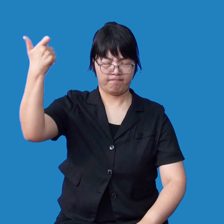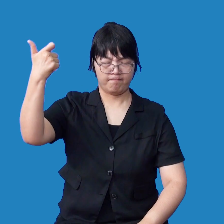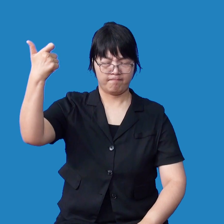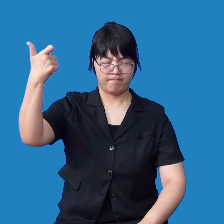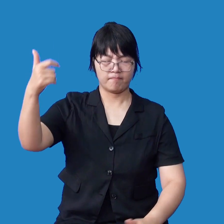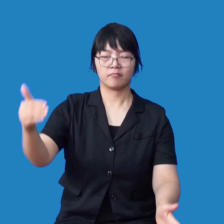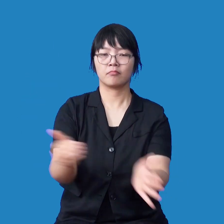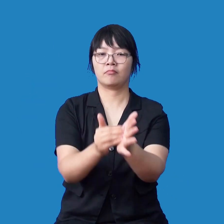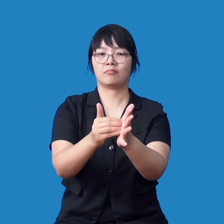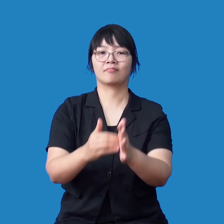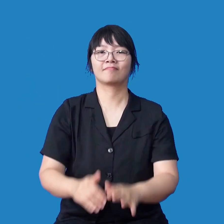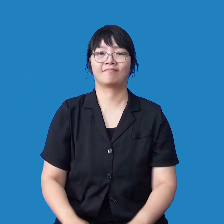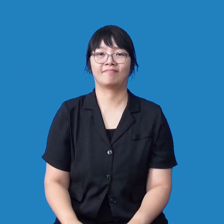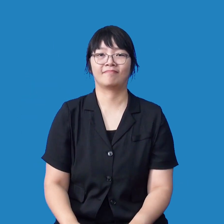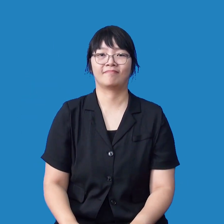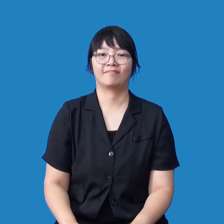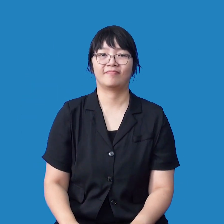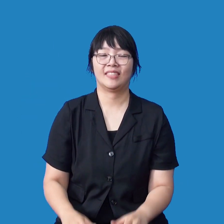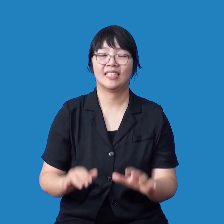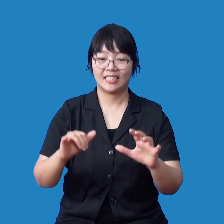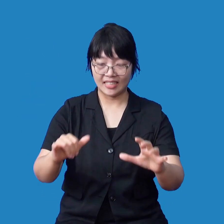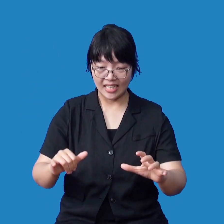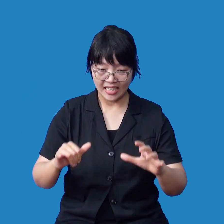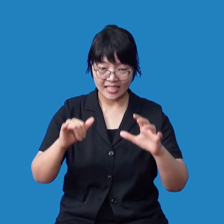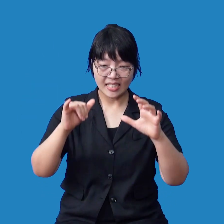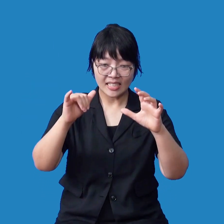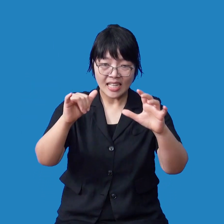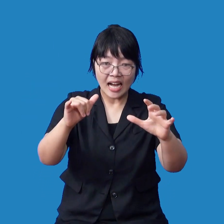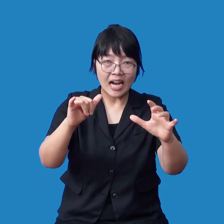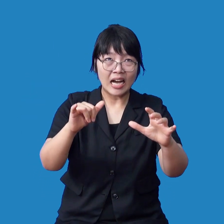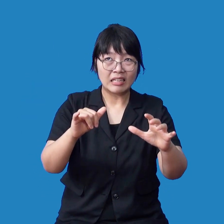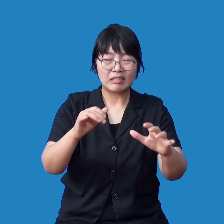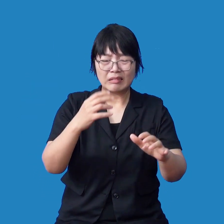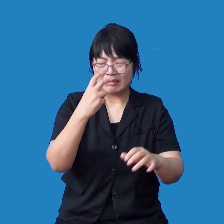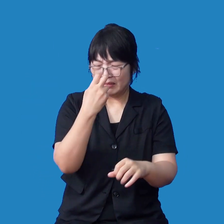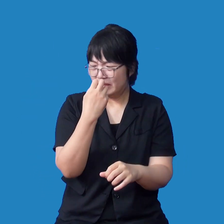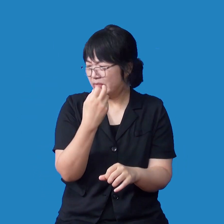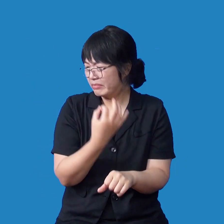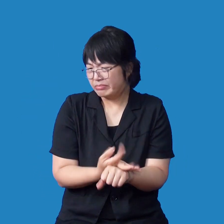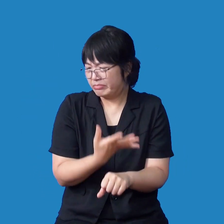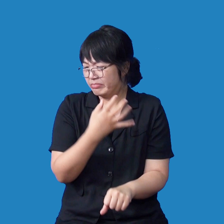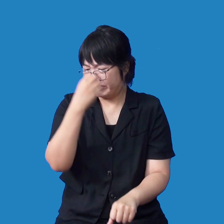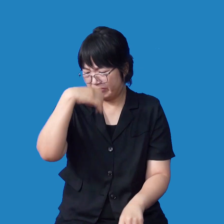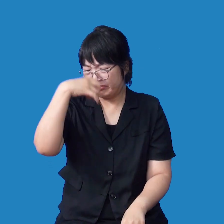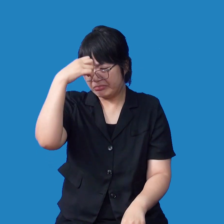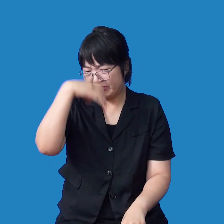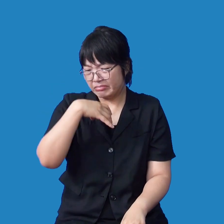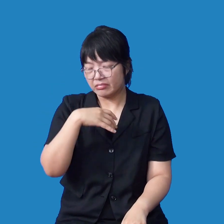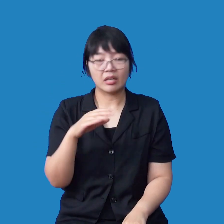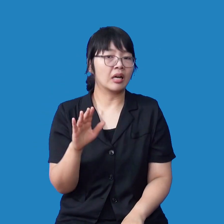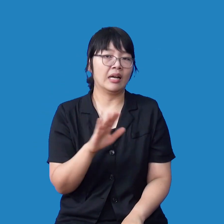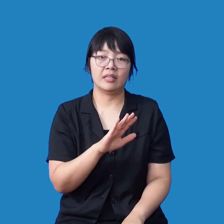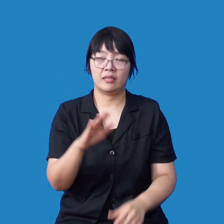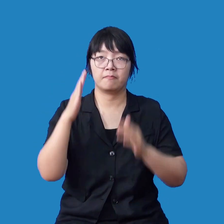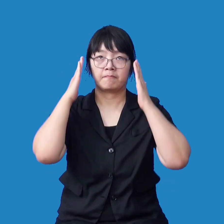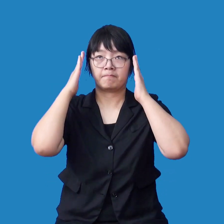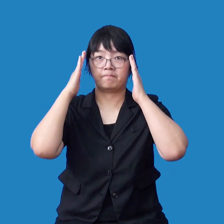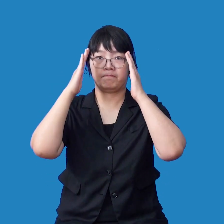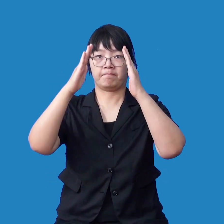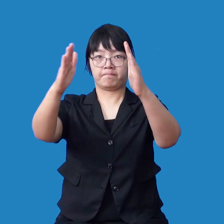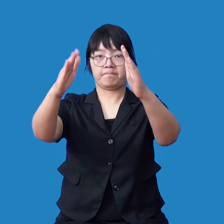뿐입니다. 그는 이 어두운 시대에 후퇴하지 않았습니다. 앞을 향해 나아가고자 한